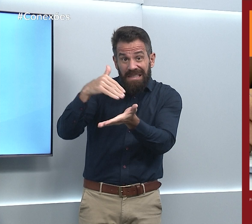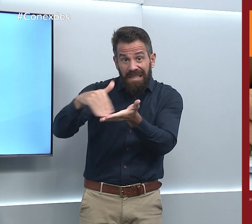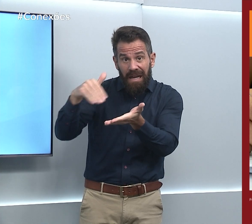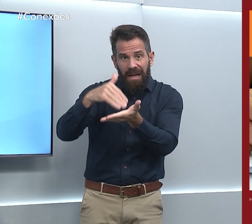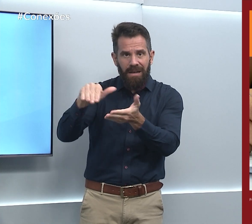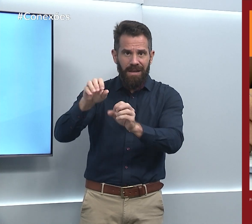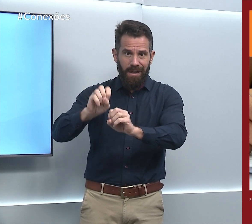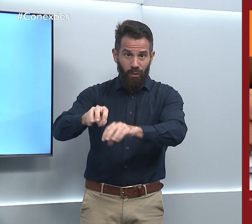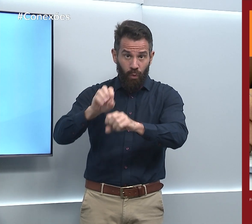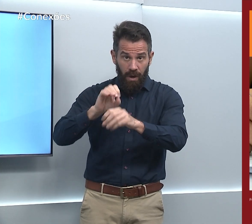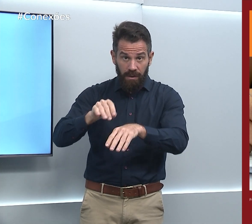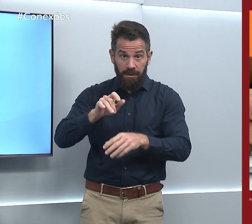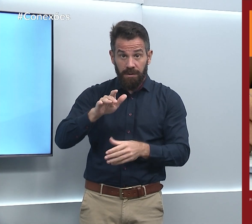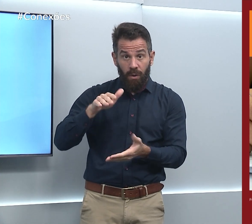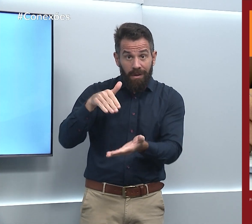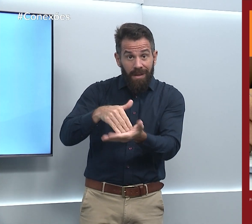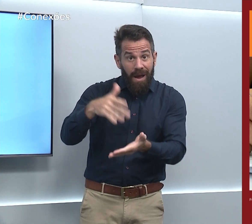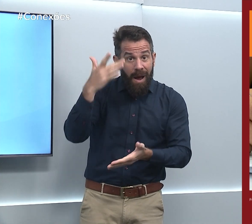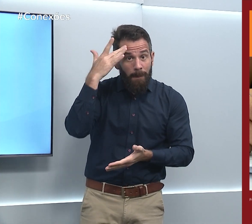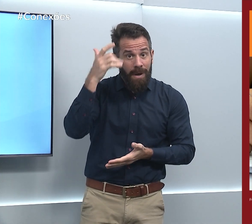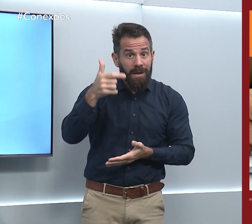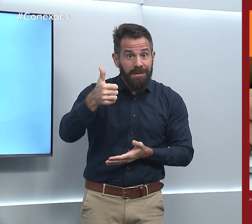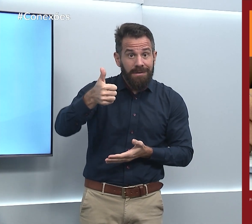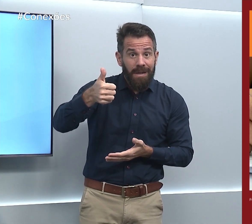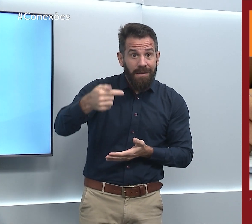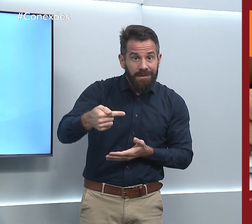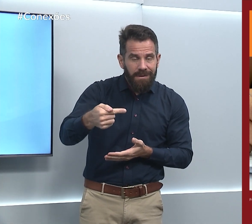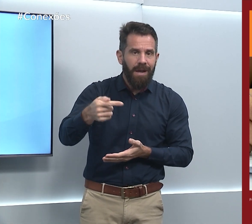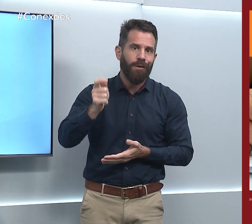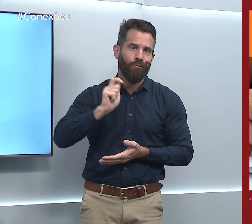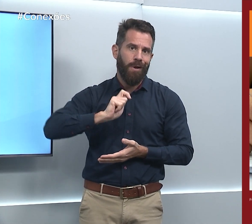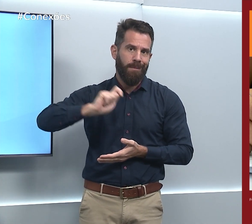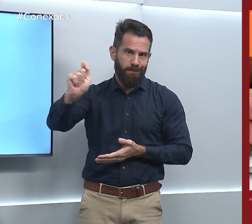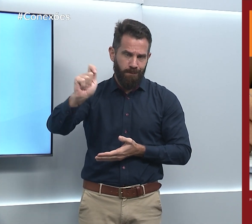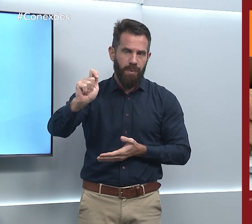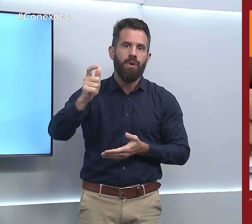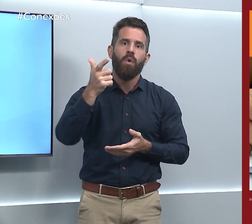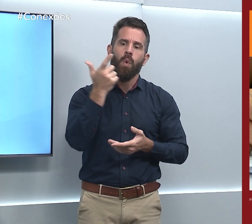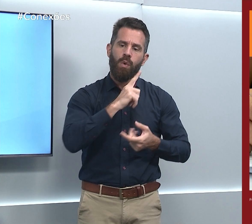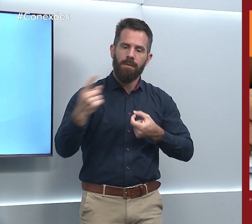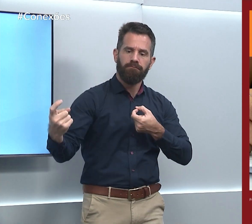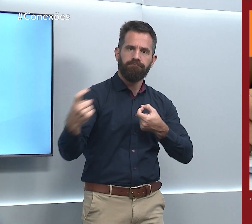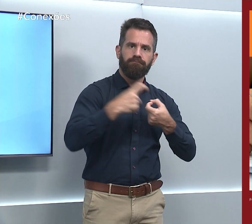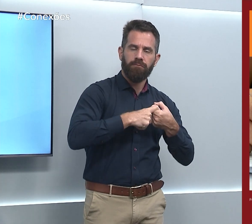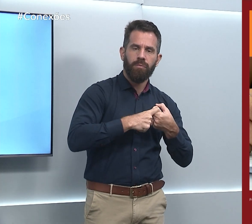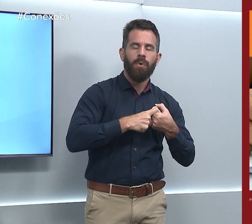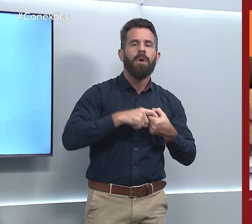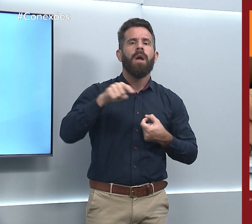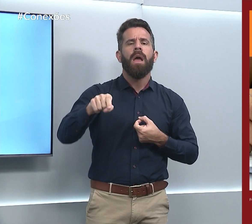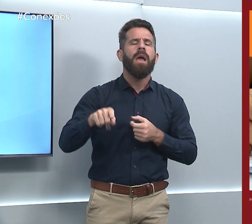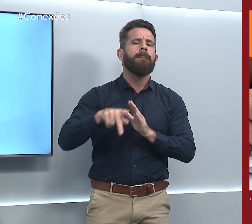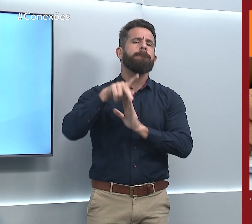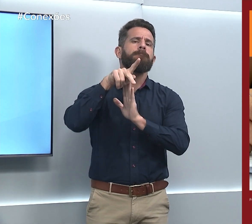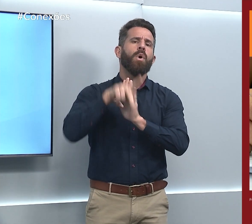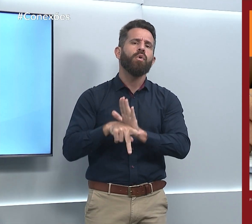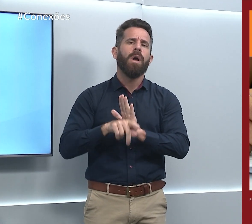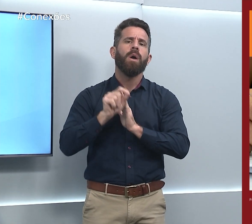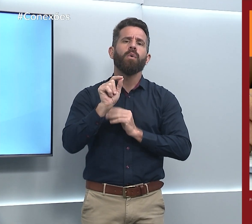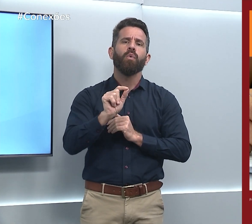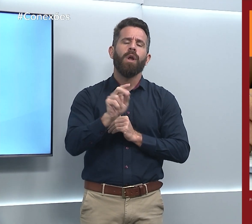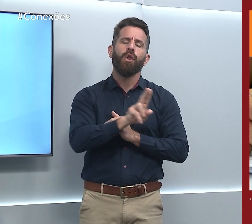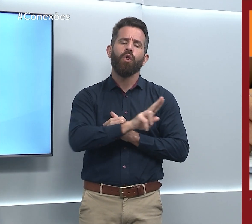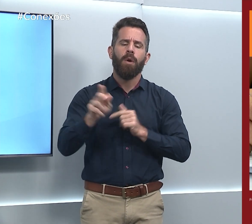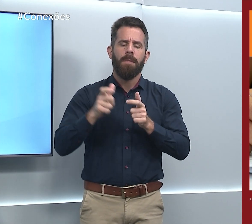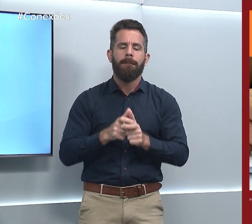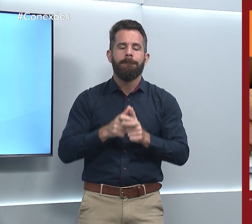amanhã, 17 de abril, para aderir ao programa. A prova faz parte do projeto Mais Professores para o Brasil, que foi